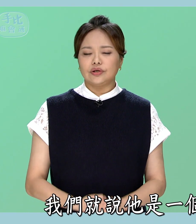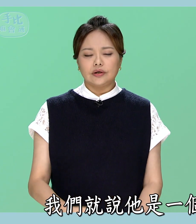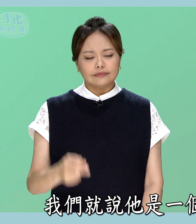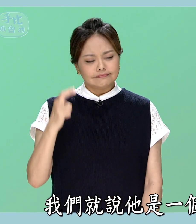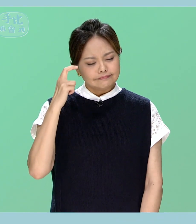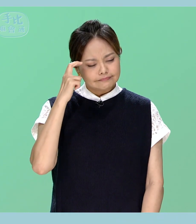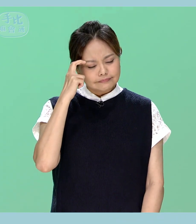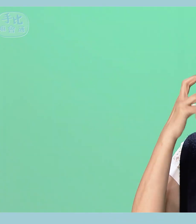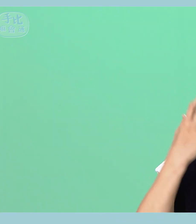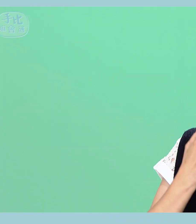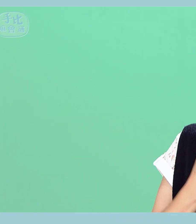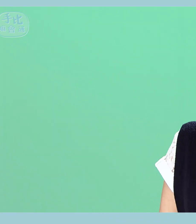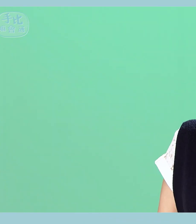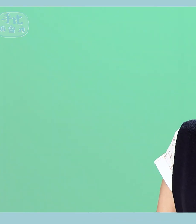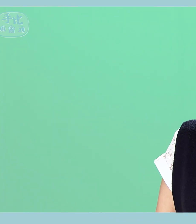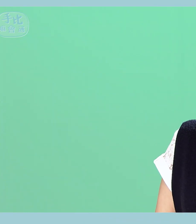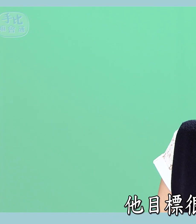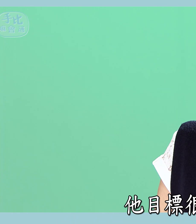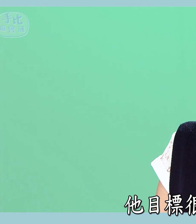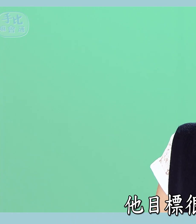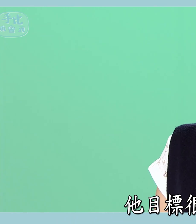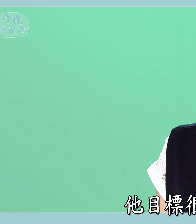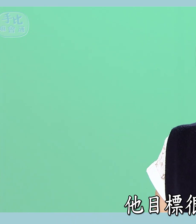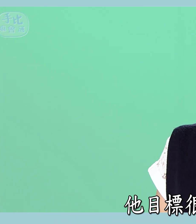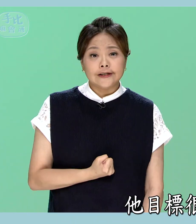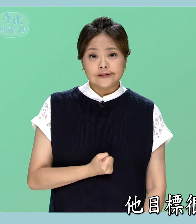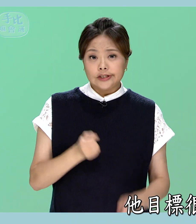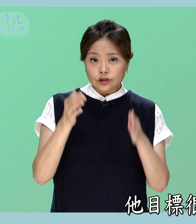人，他目标很清楚。